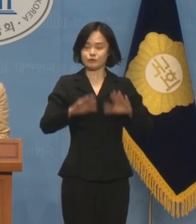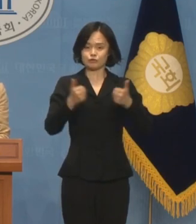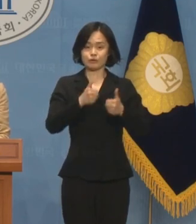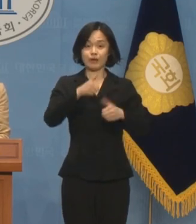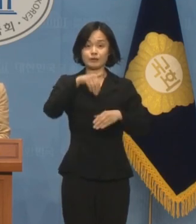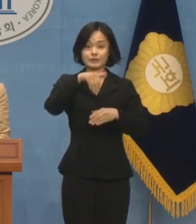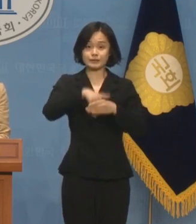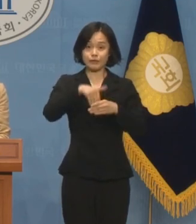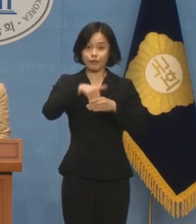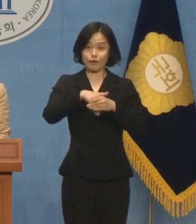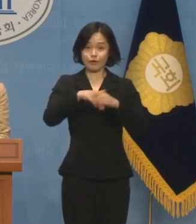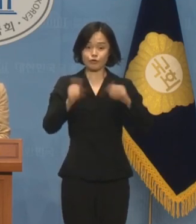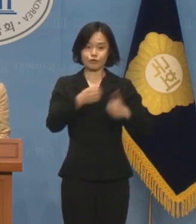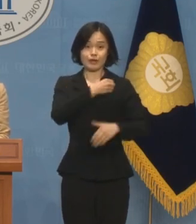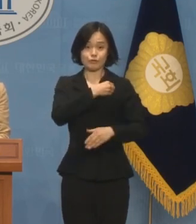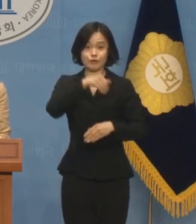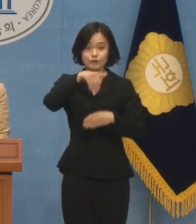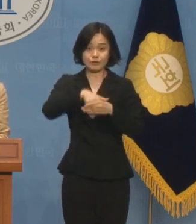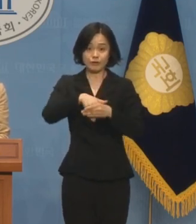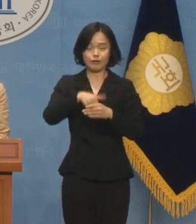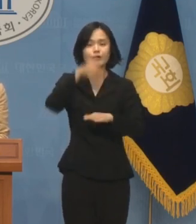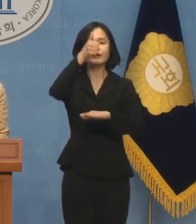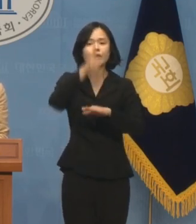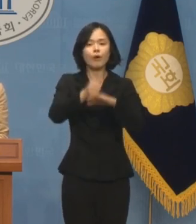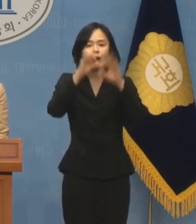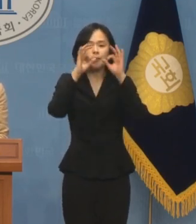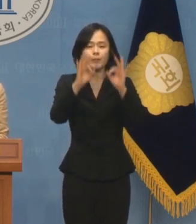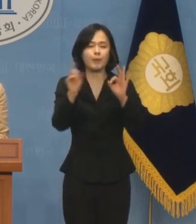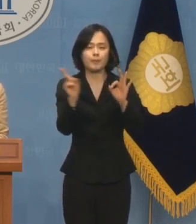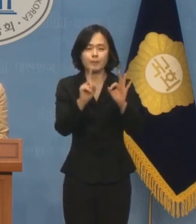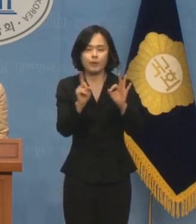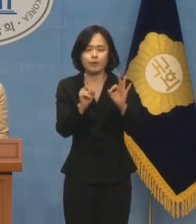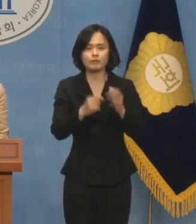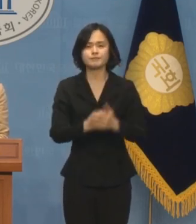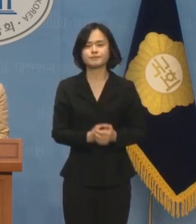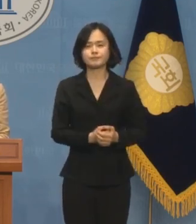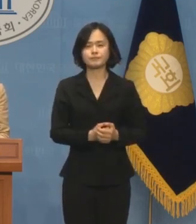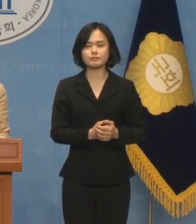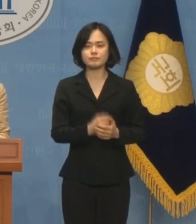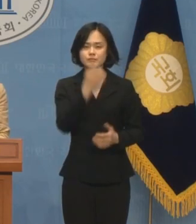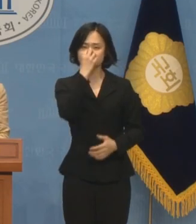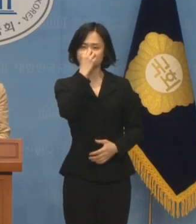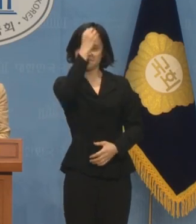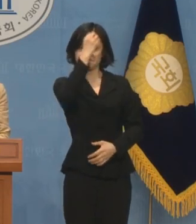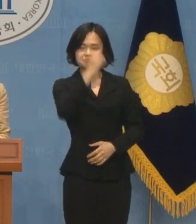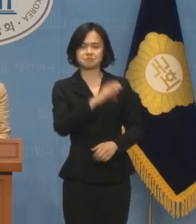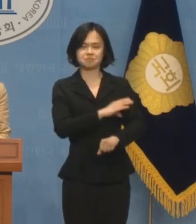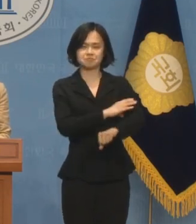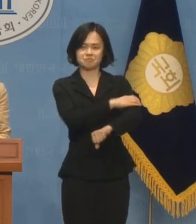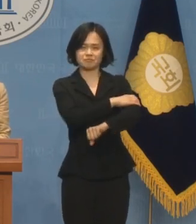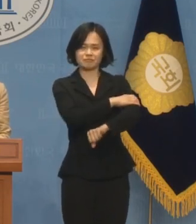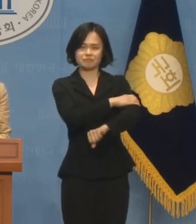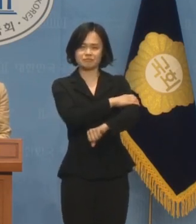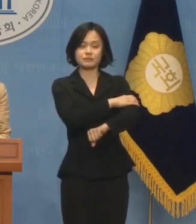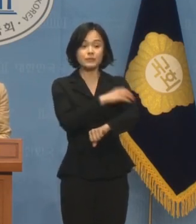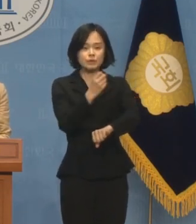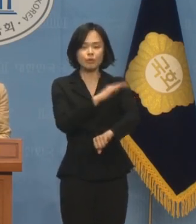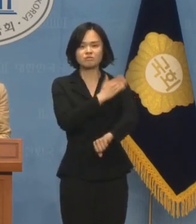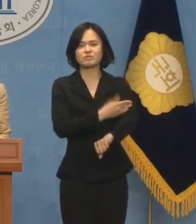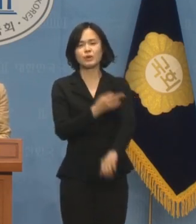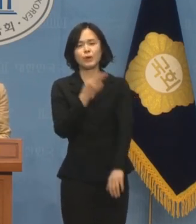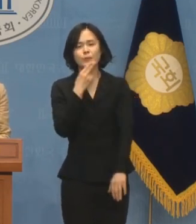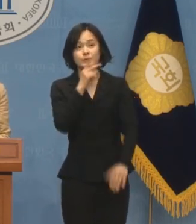무능하고 오만하면 민생 회복을 위한의 조치 외면하는 정부 여당에 엄중한